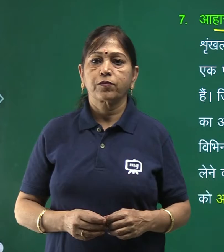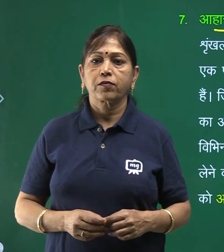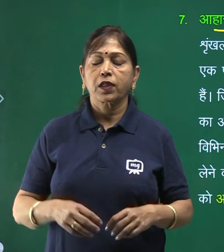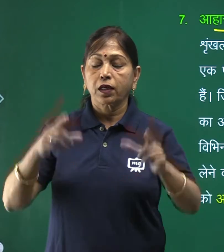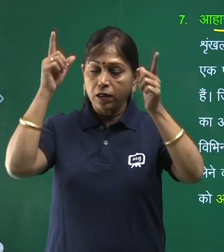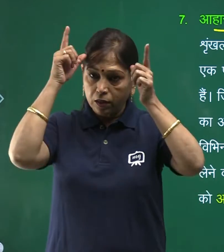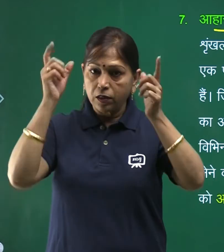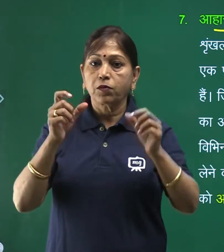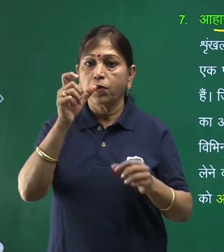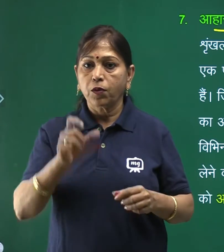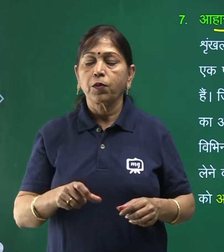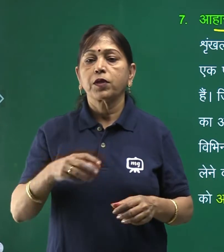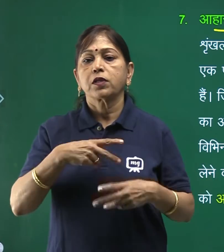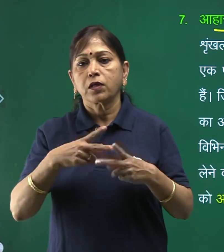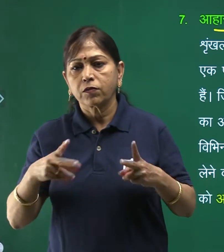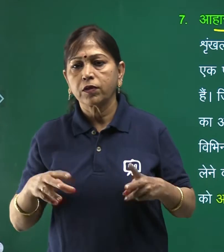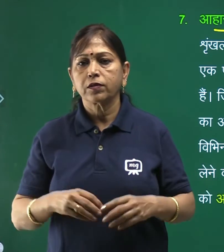जीवों की